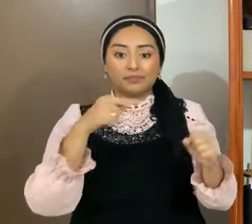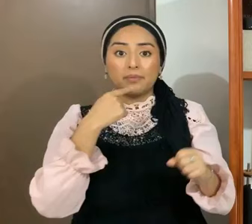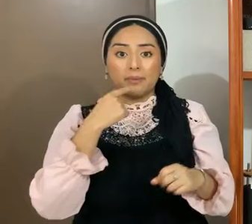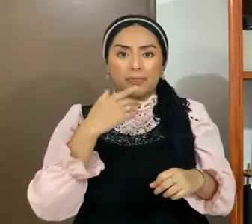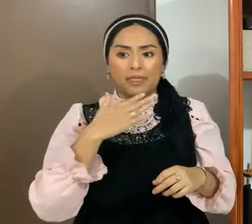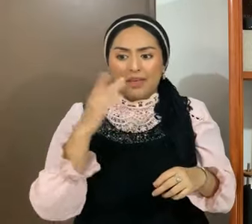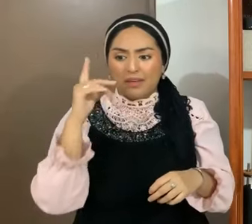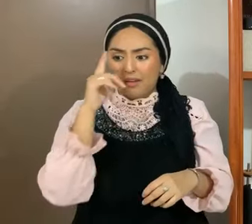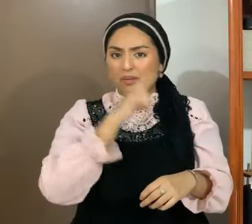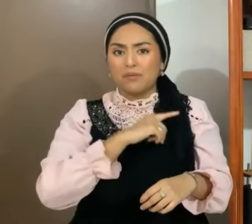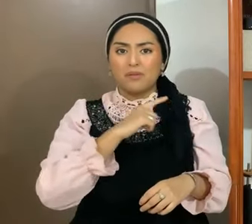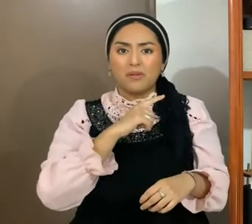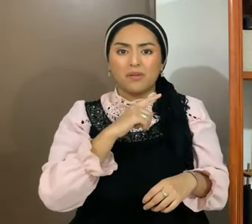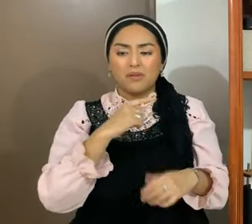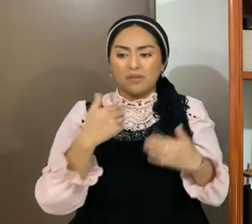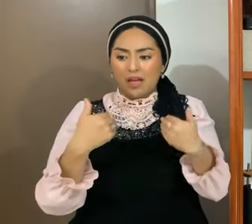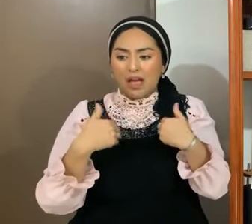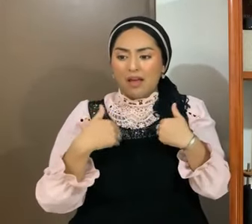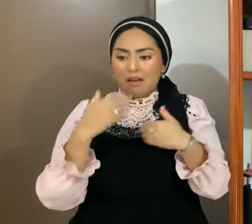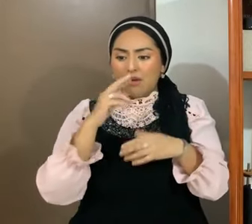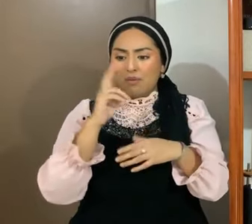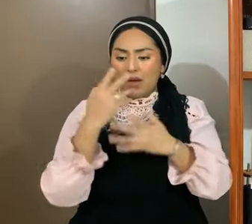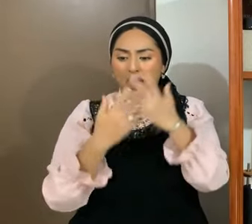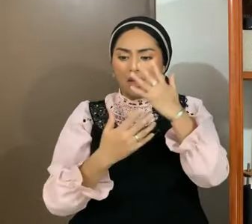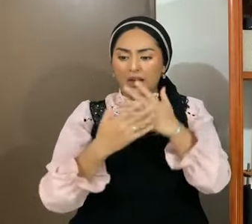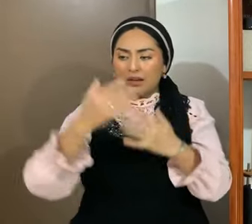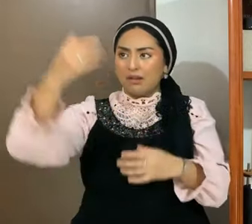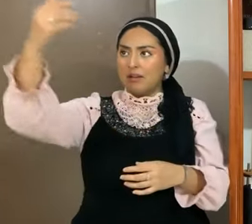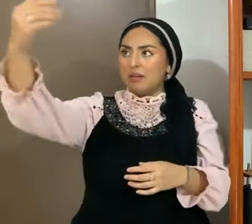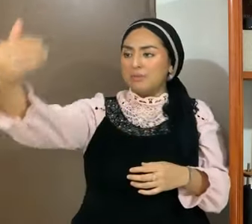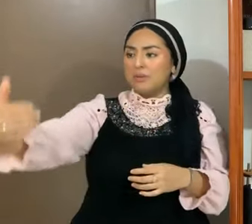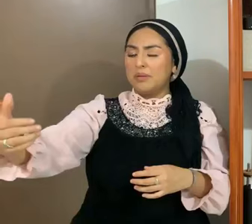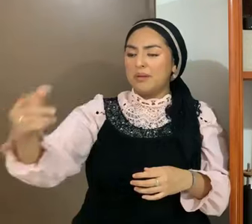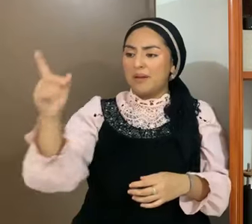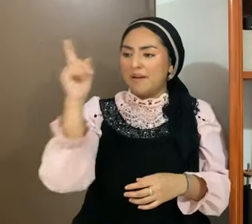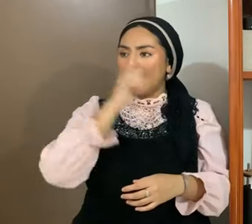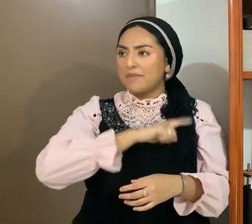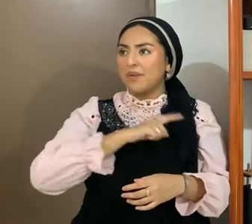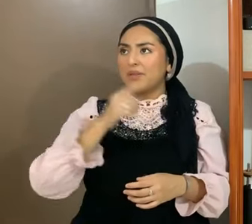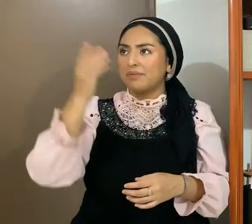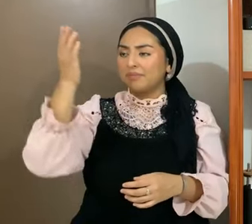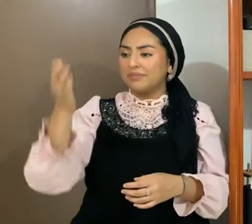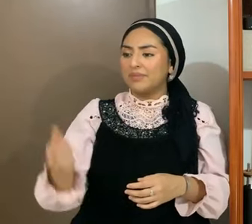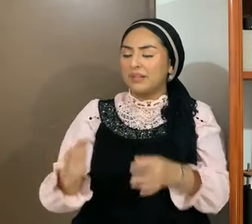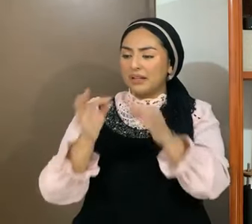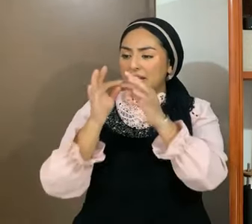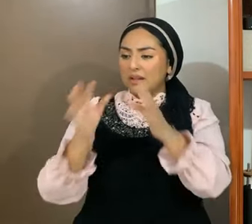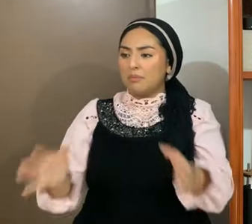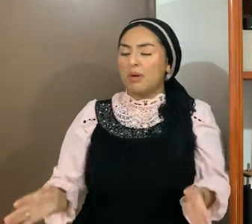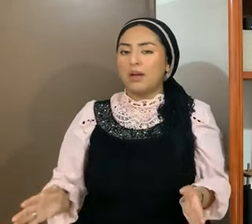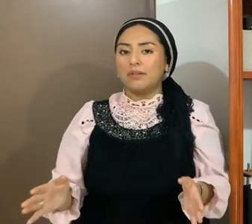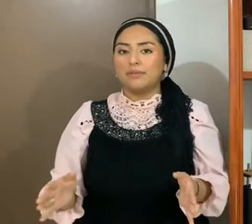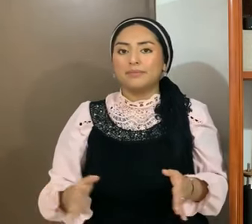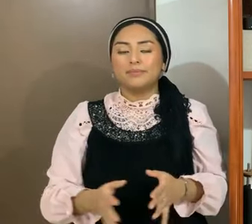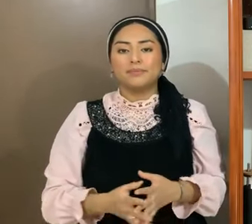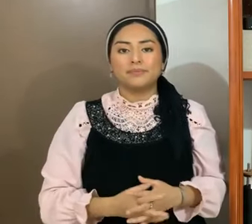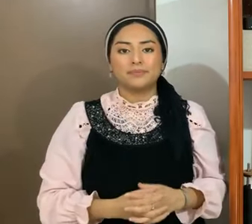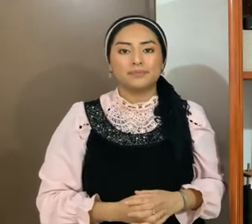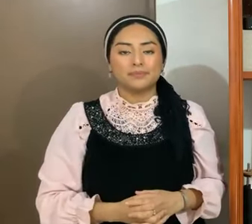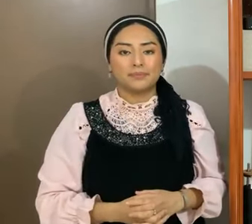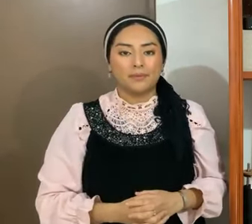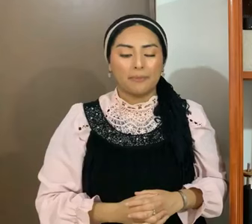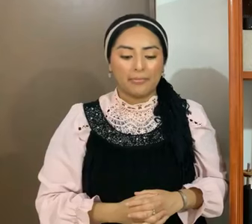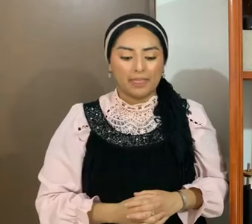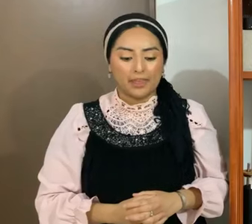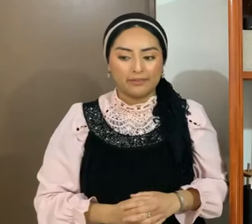en mi mano derecha. Recuerden, la mano derecha es la voluntad, es lo que uno hace. Entonces, su vida está llena de mentiras, es lo que